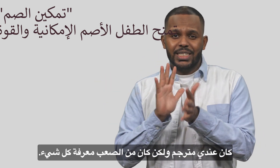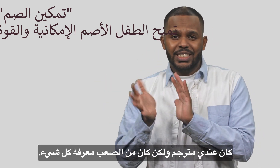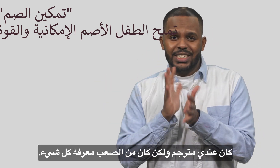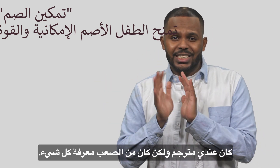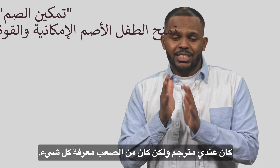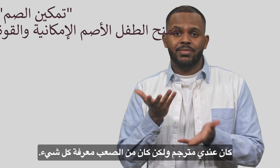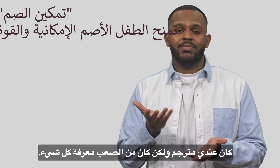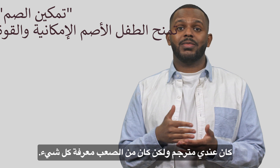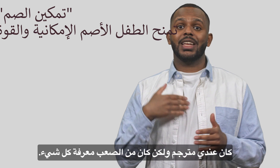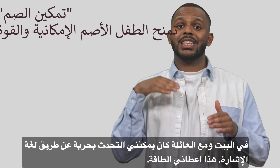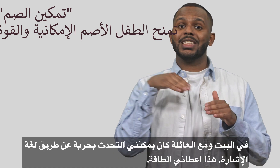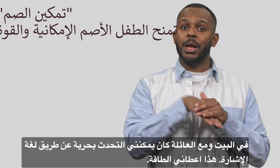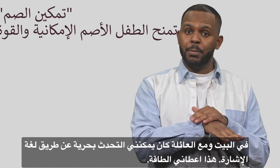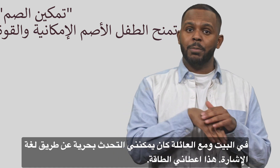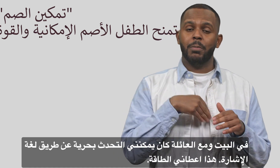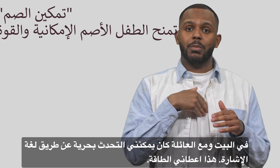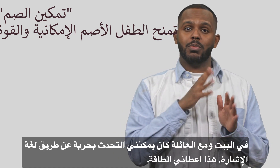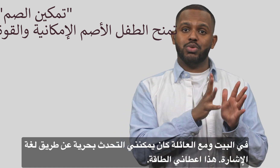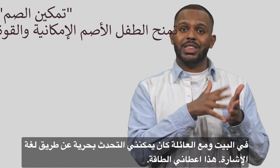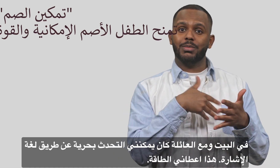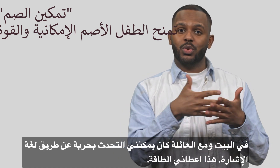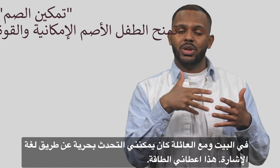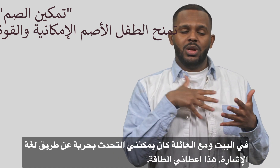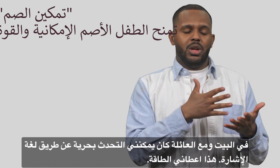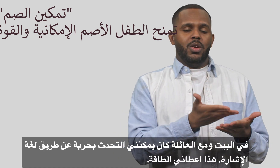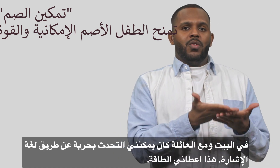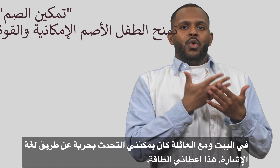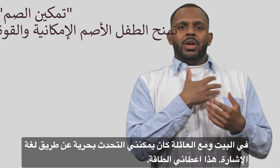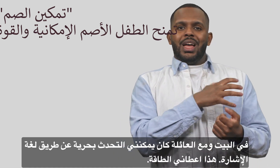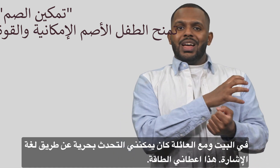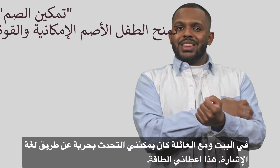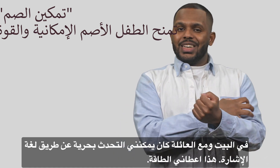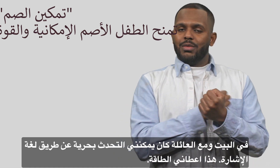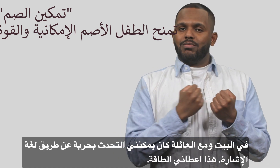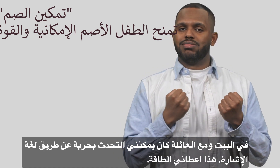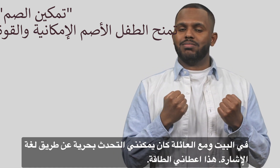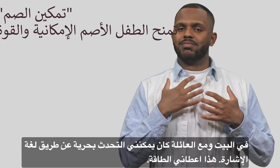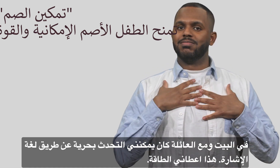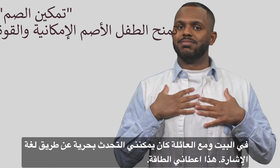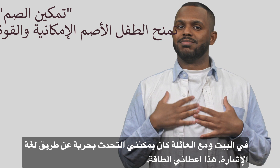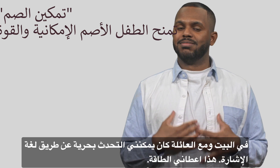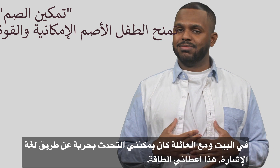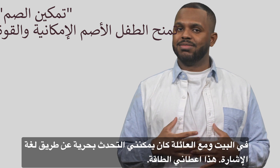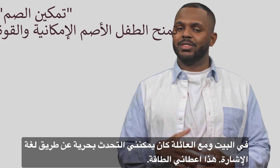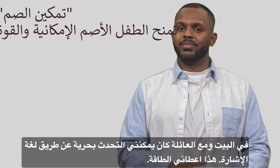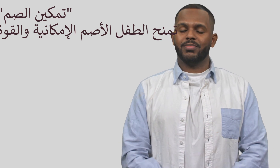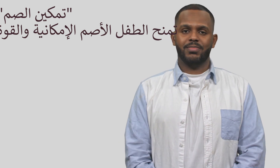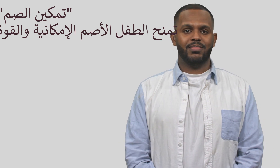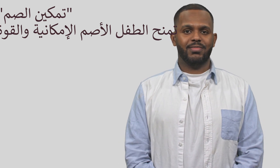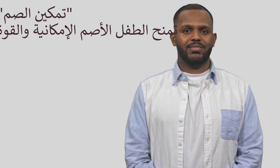كان عندي مترجم، لكن من الصعب معرفة كل شيء. في البيت مع العائلة كان يمكنني التحدث بحرية عن طريق لغة الإشارة، وهذا